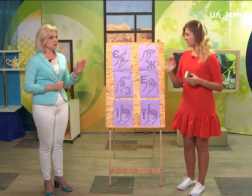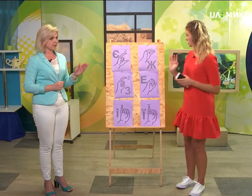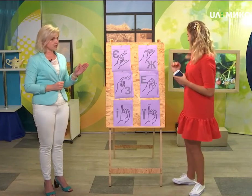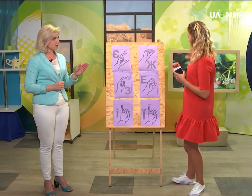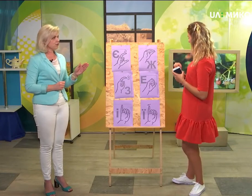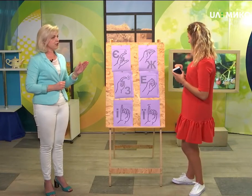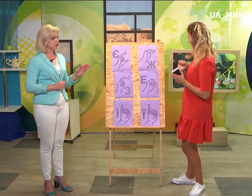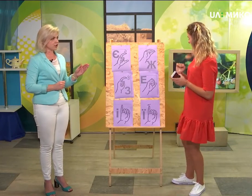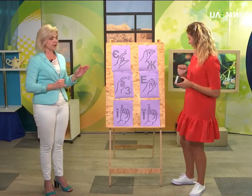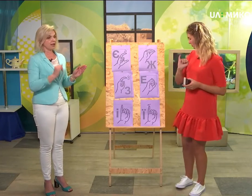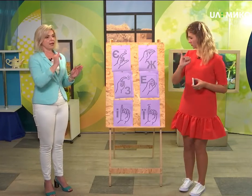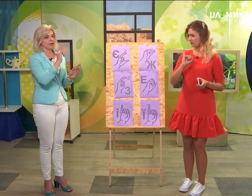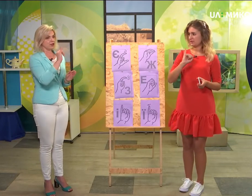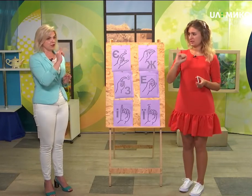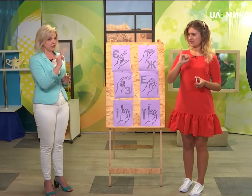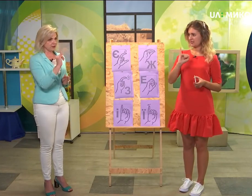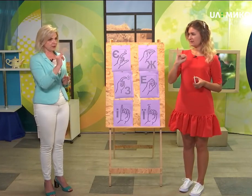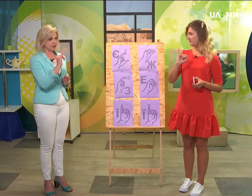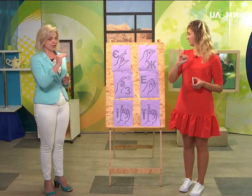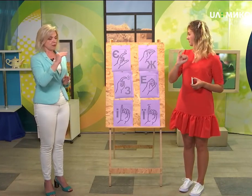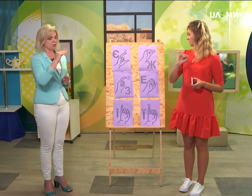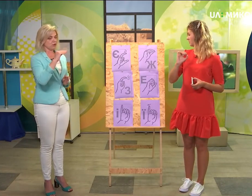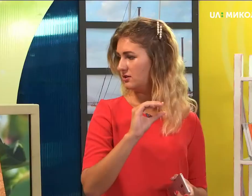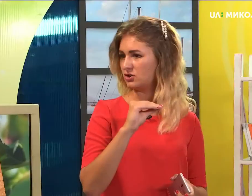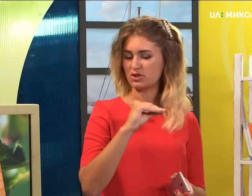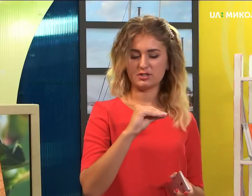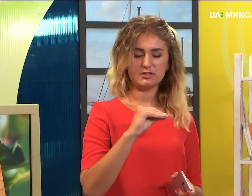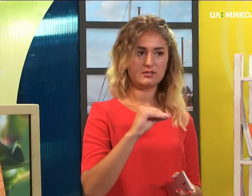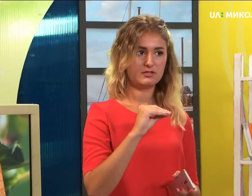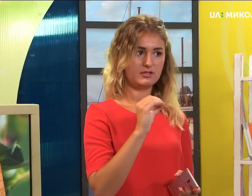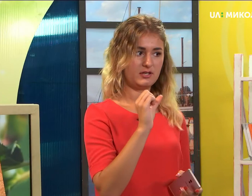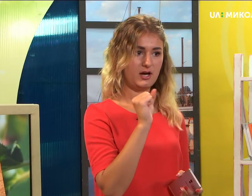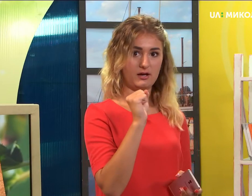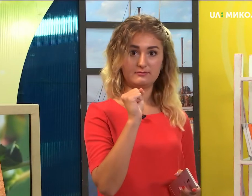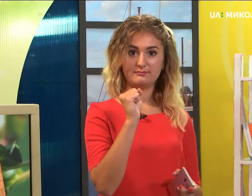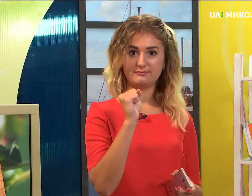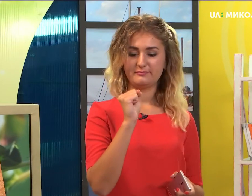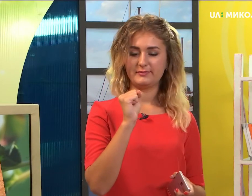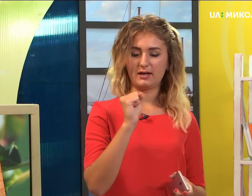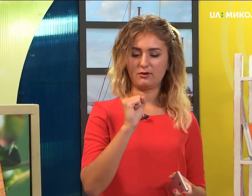скласти слово їжа. Так, точно. Ї. Буква Ж, А. Так,